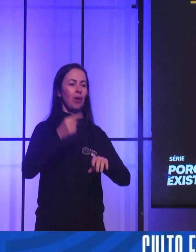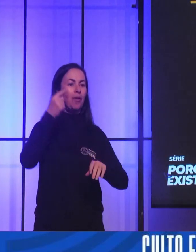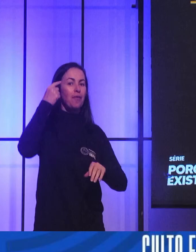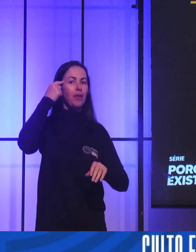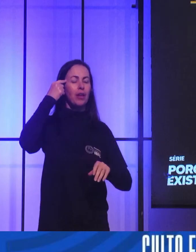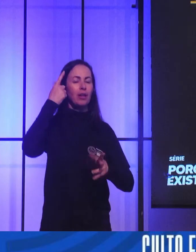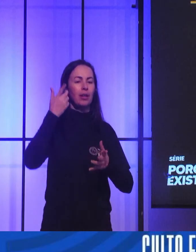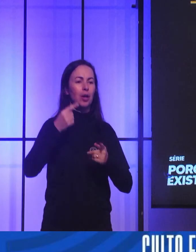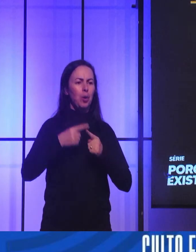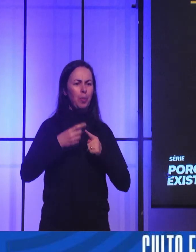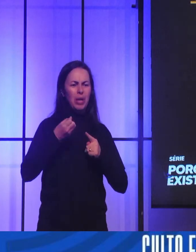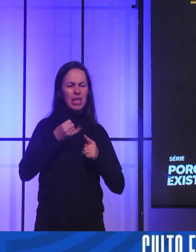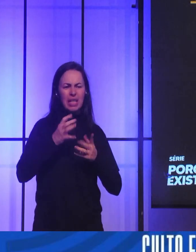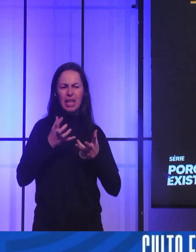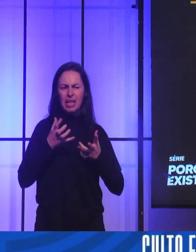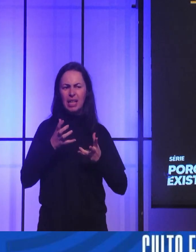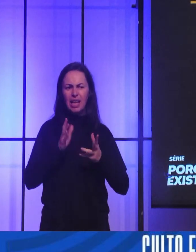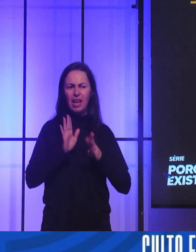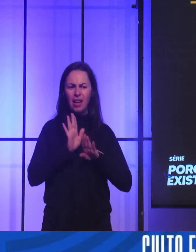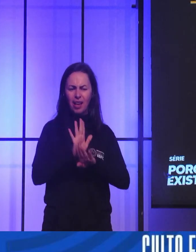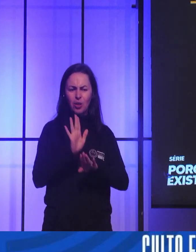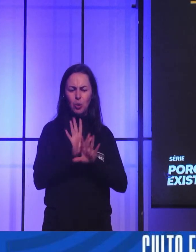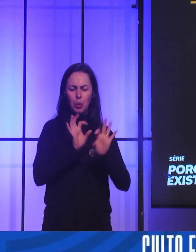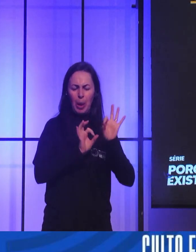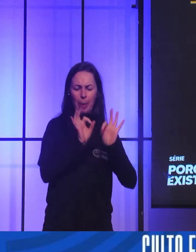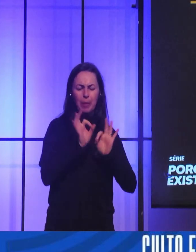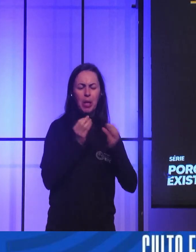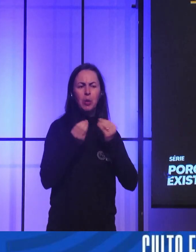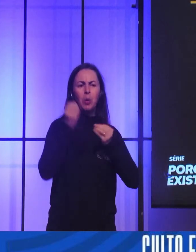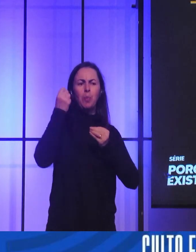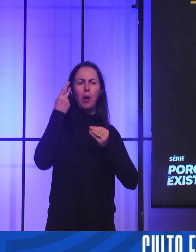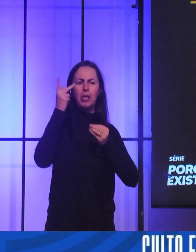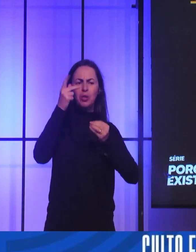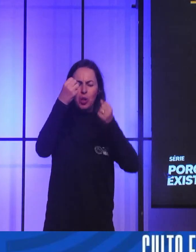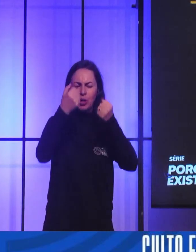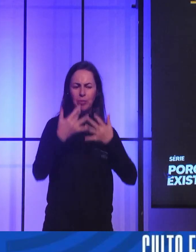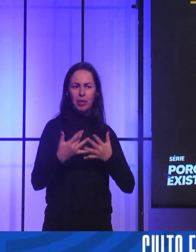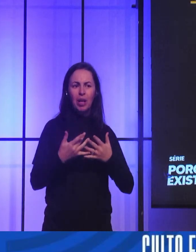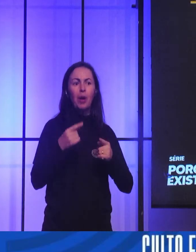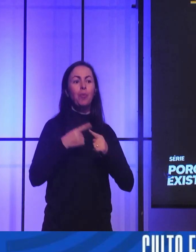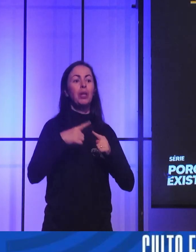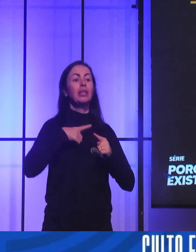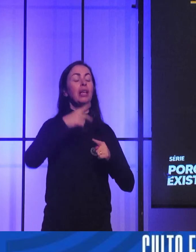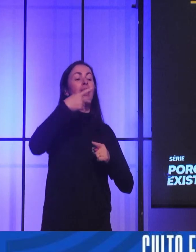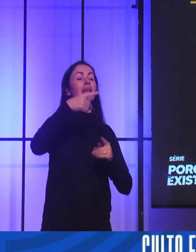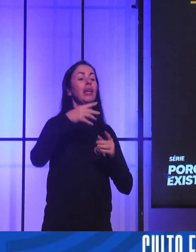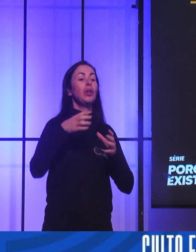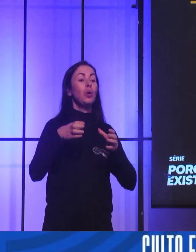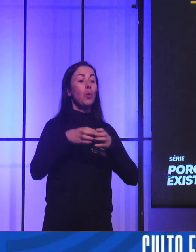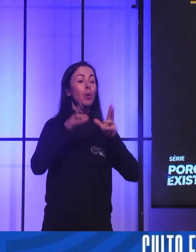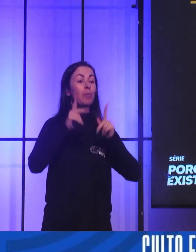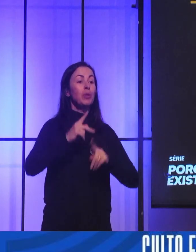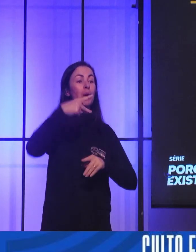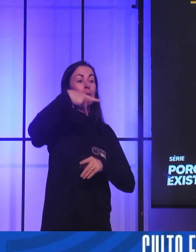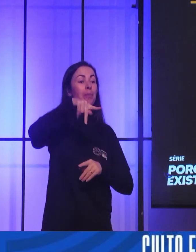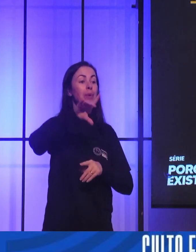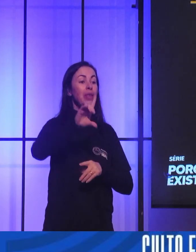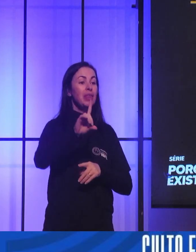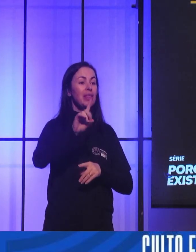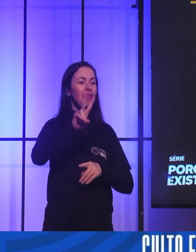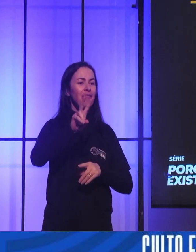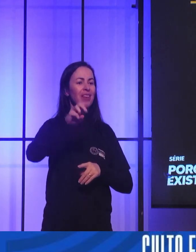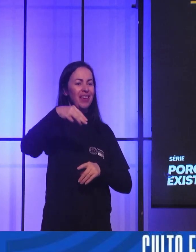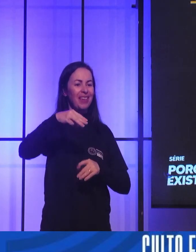uma ajuda para pensar, para planejar como contar a sua história, o nosso pessoal do PVD EVM pode lhe ajudar. Então,